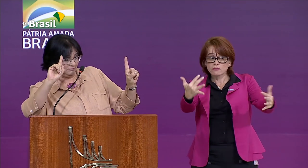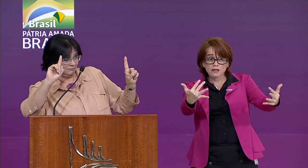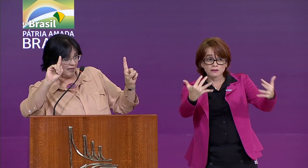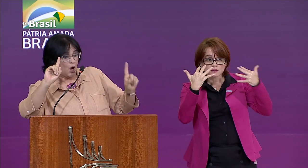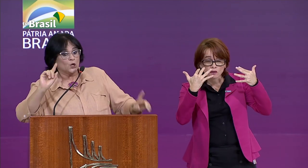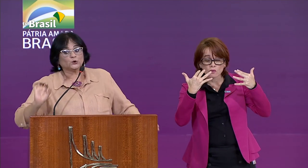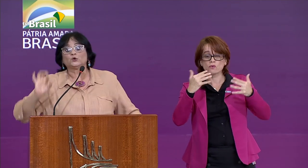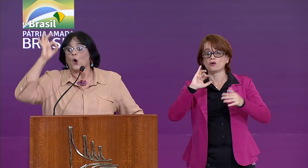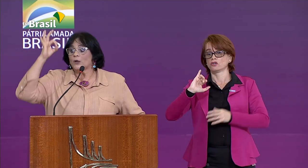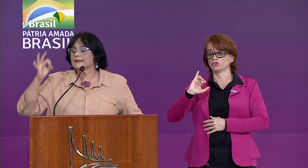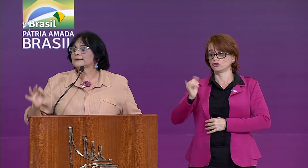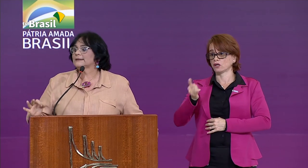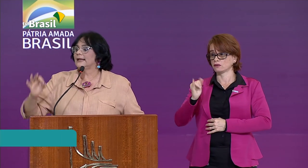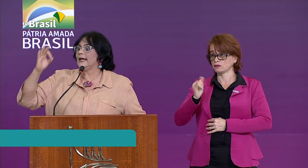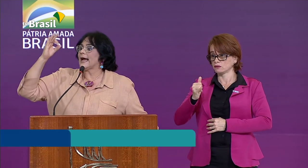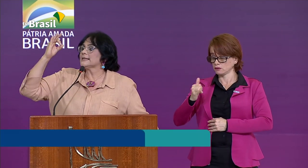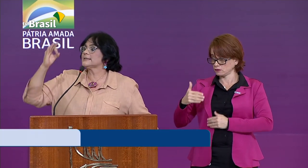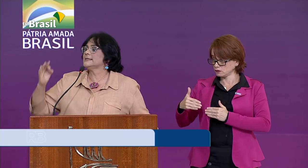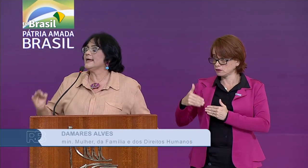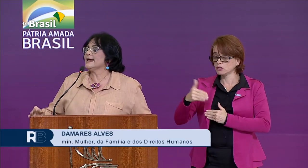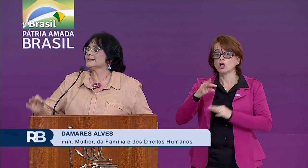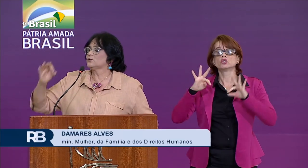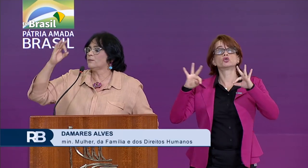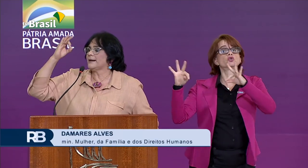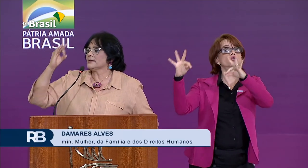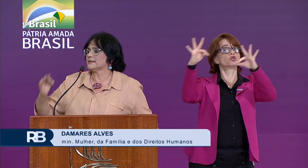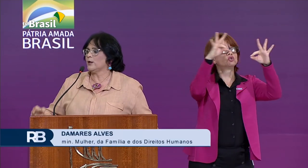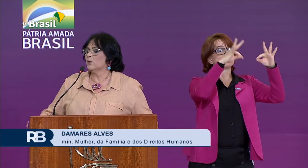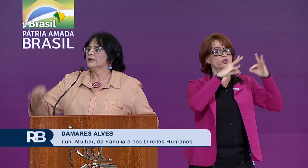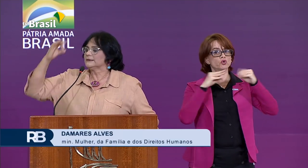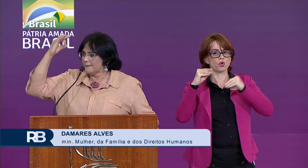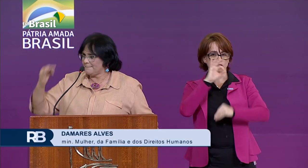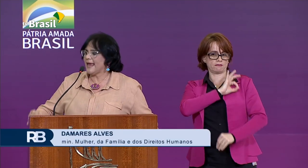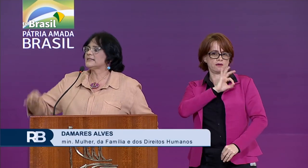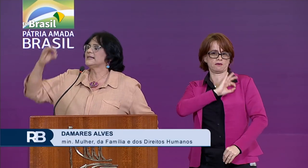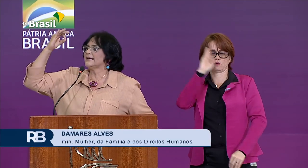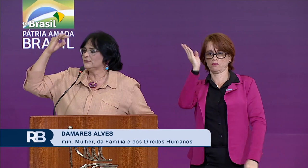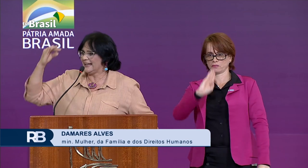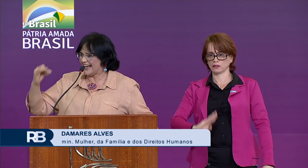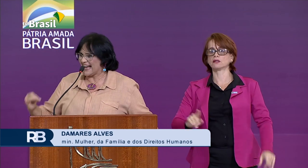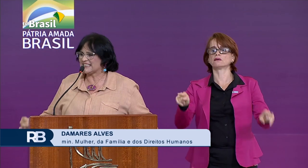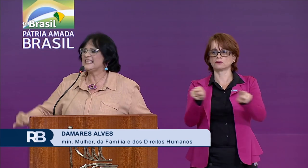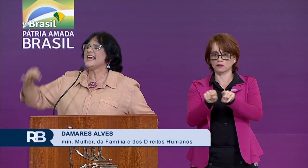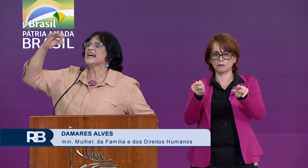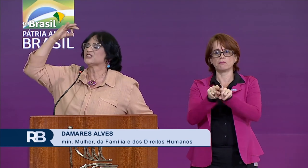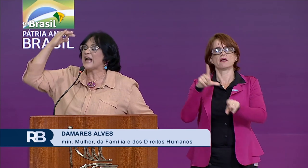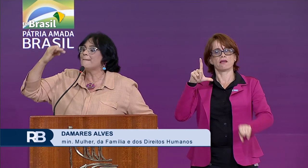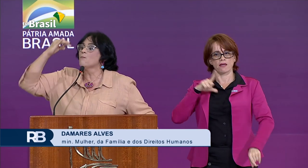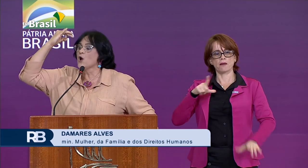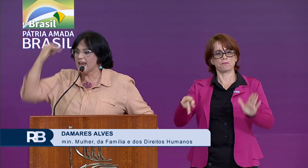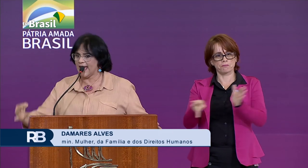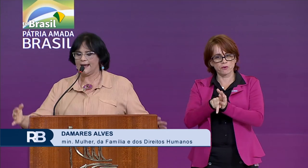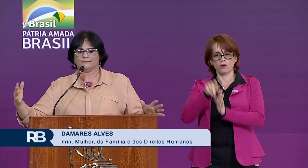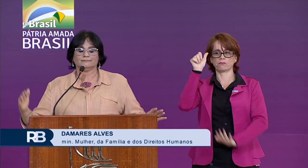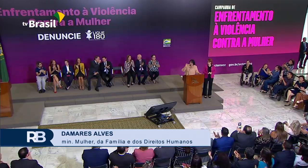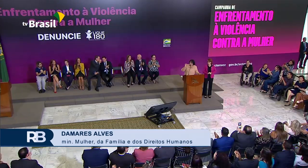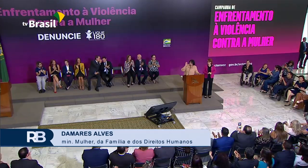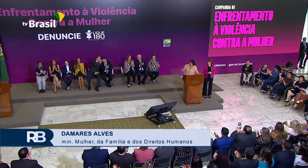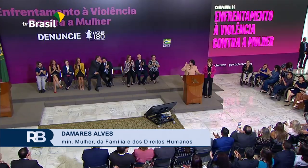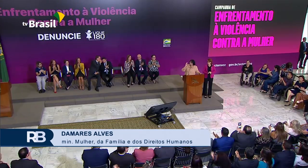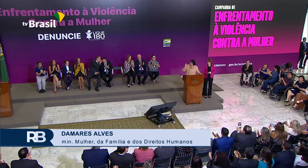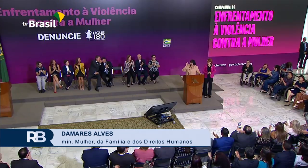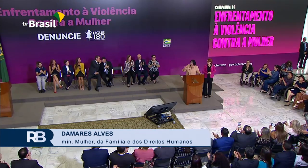atenção, todas as delegacias do Brasil também serão delegacias da mulher.